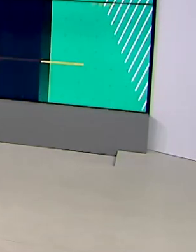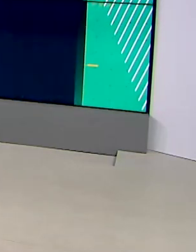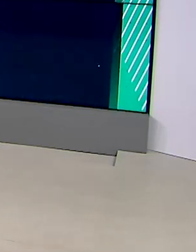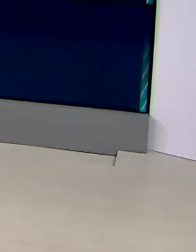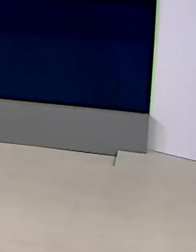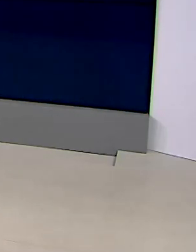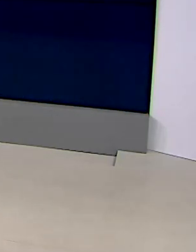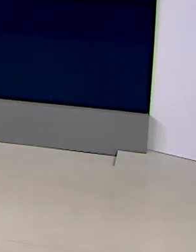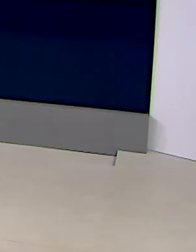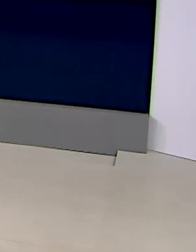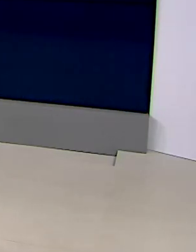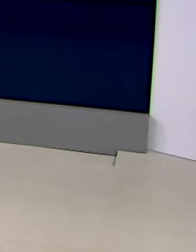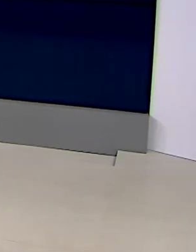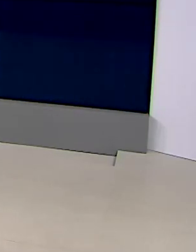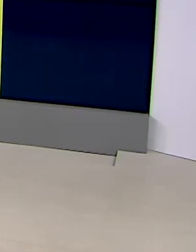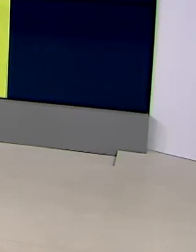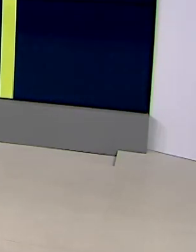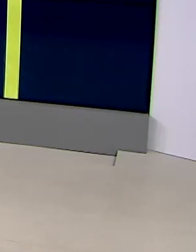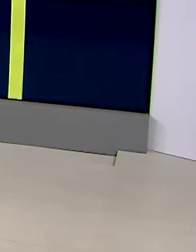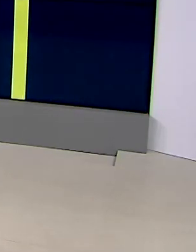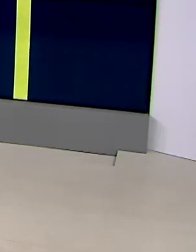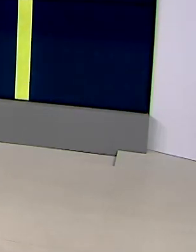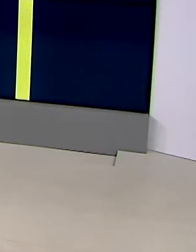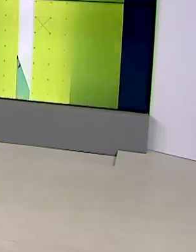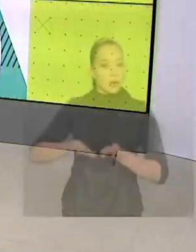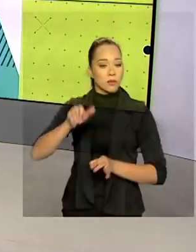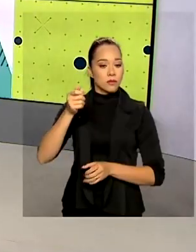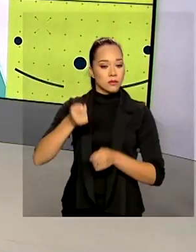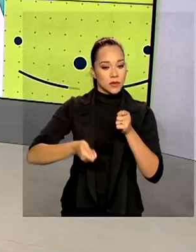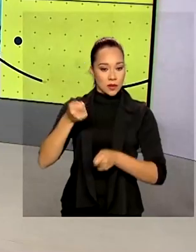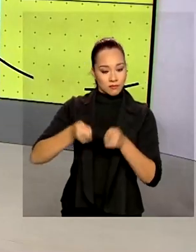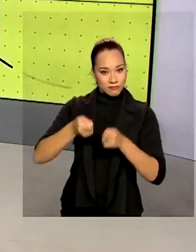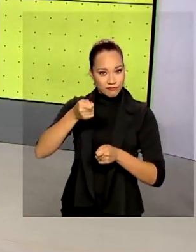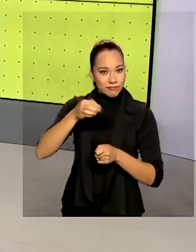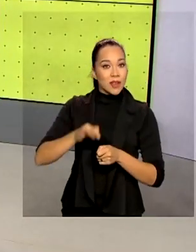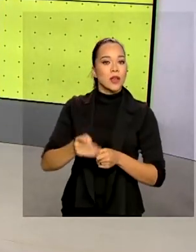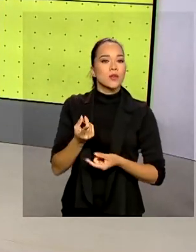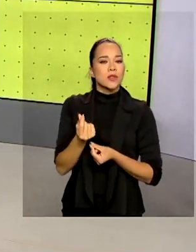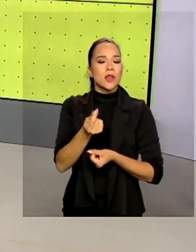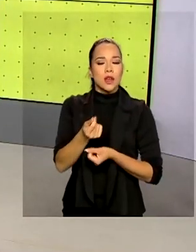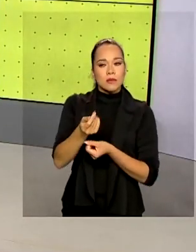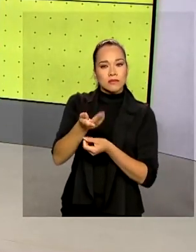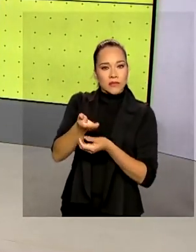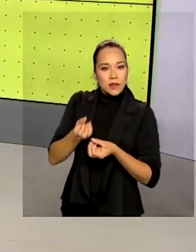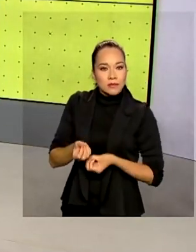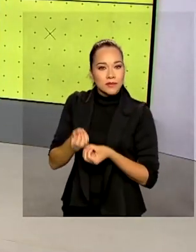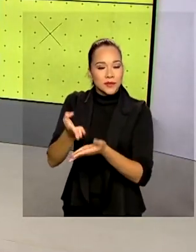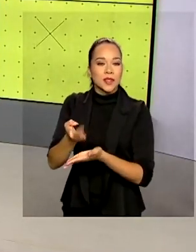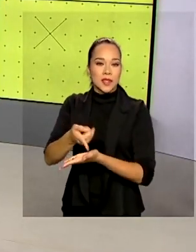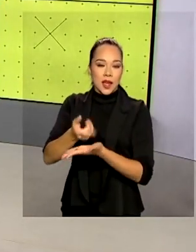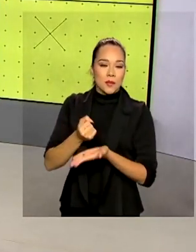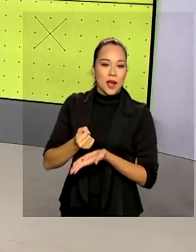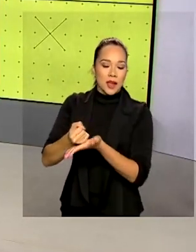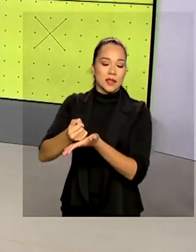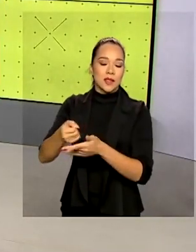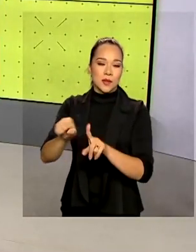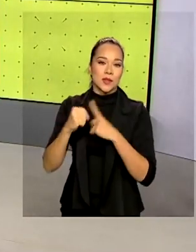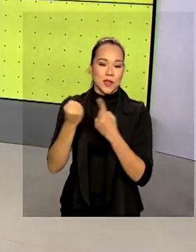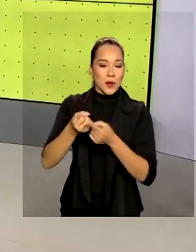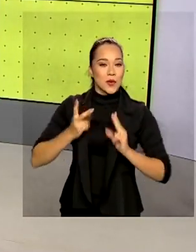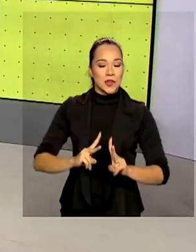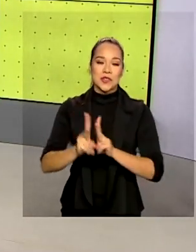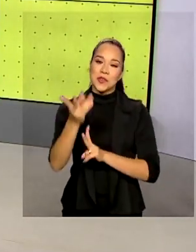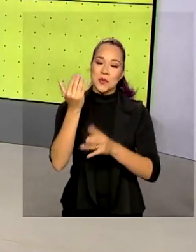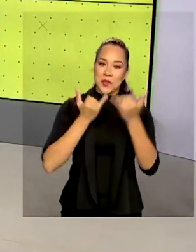As peças serão leiloadas e a renda será destinada às obras de assistência social. Continue